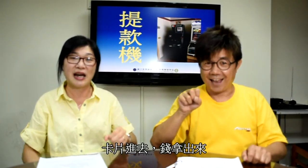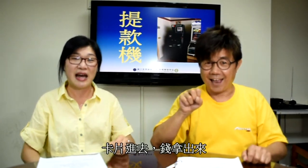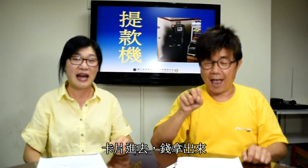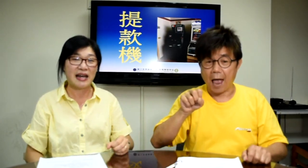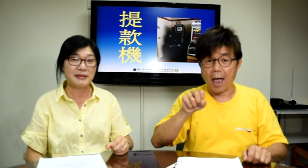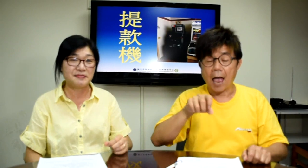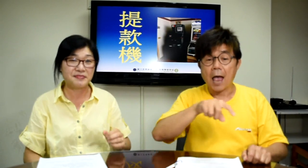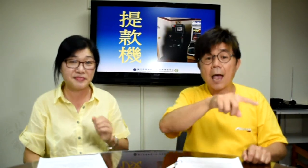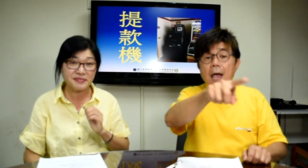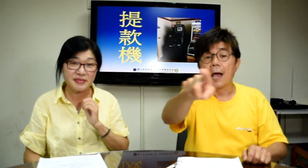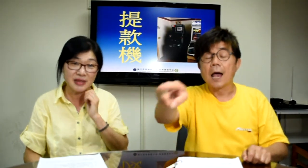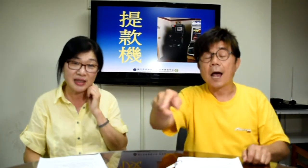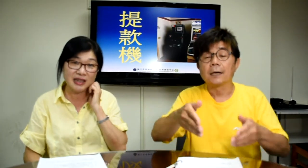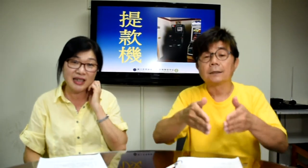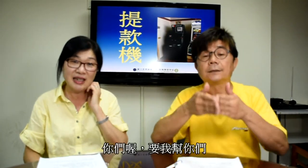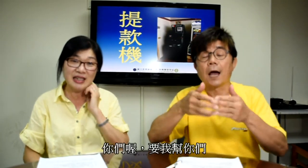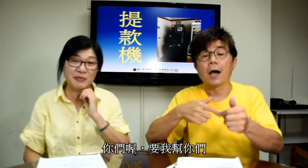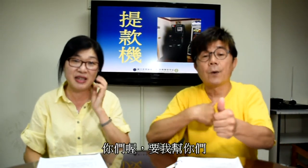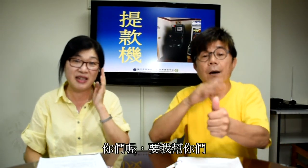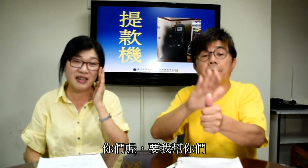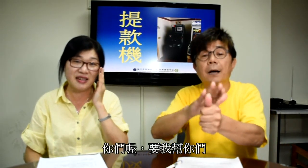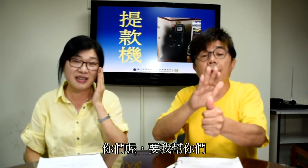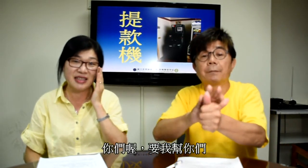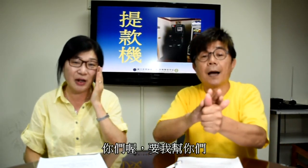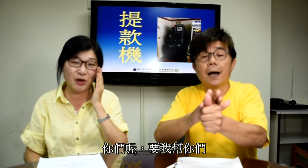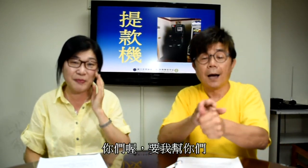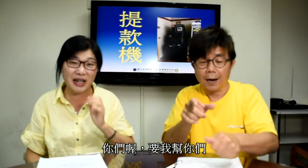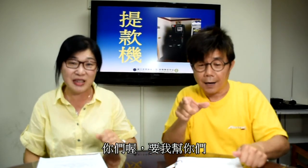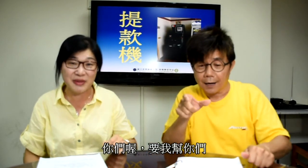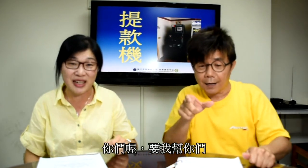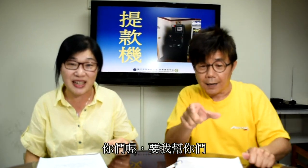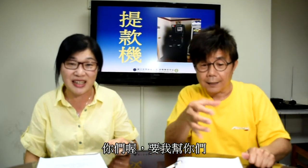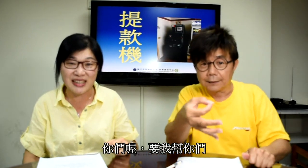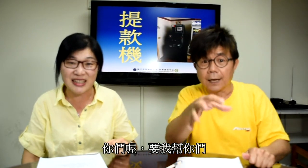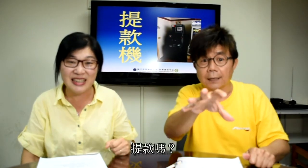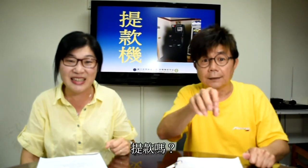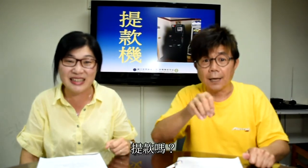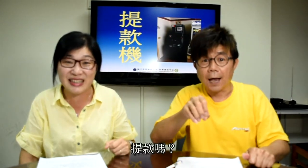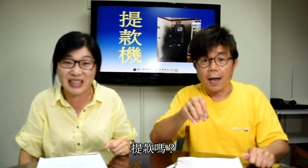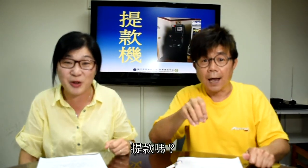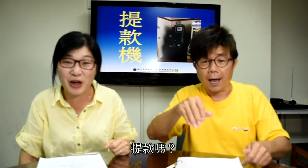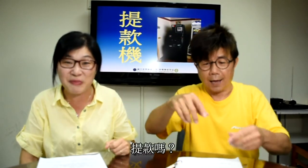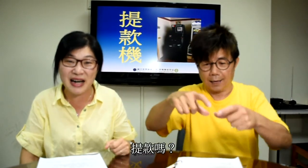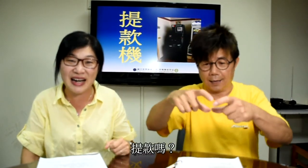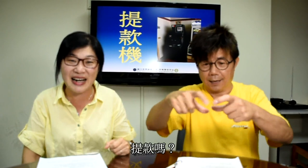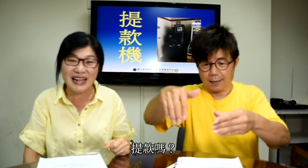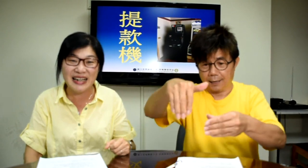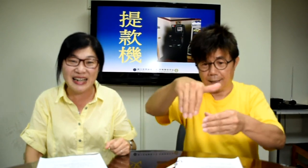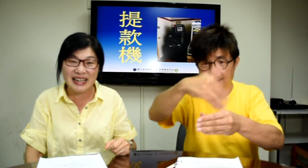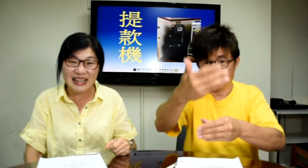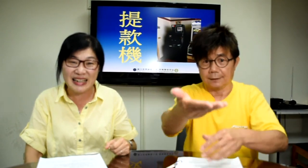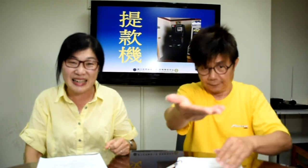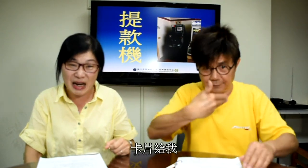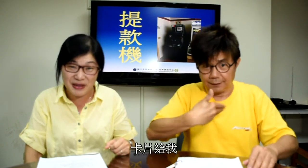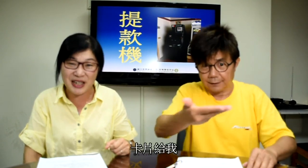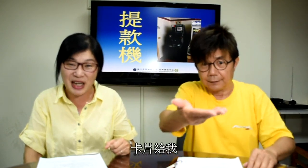来。你们呢、哦？要我帮你们提款吗？卡片给我，